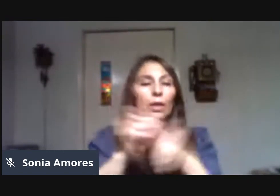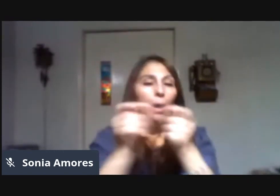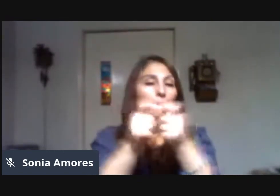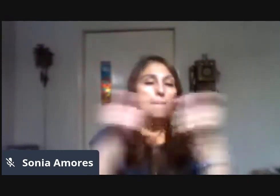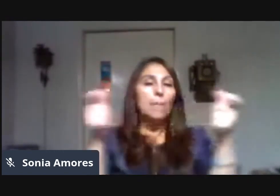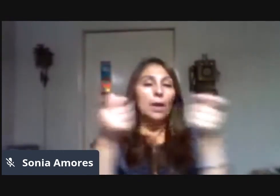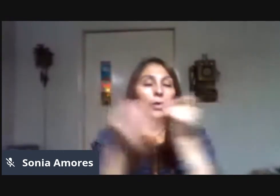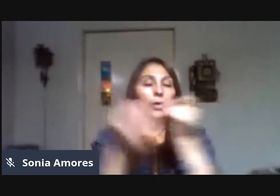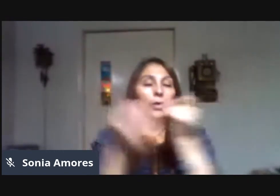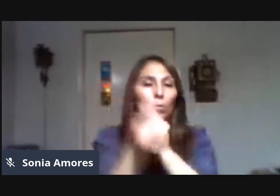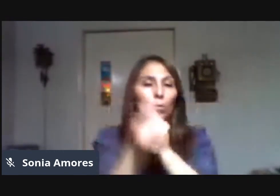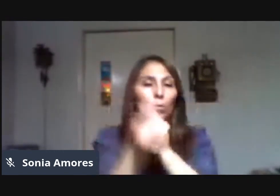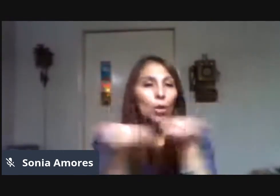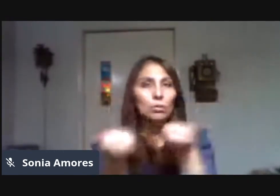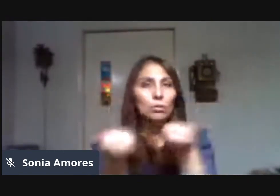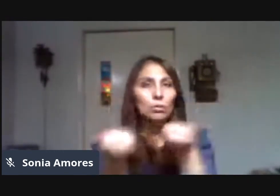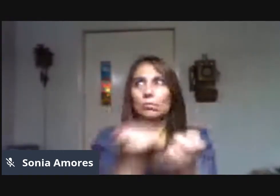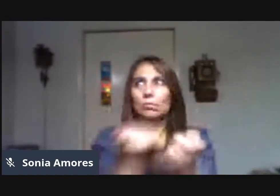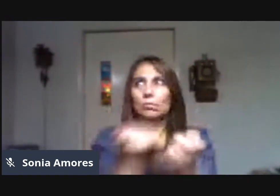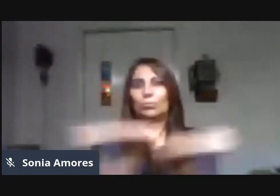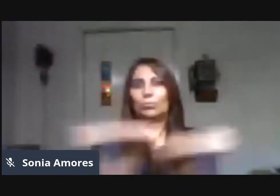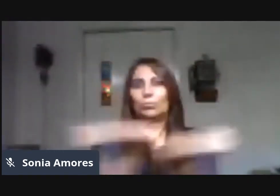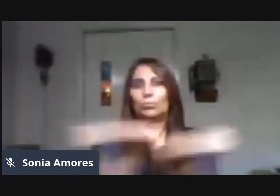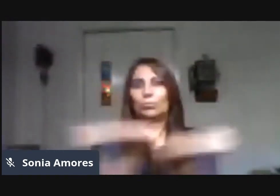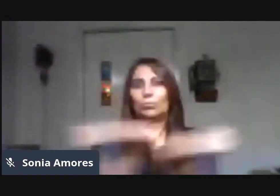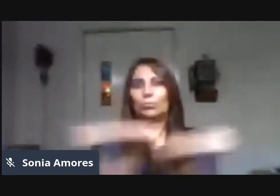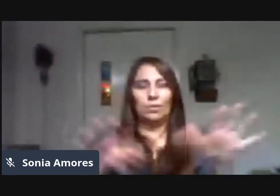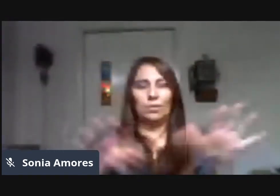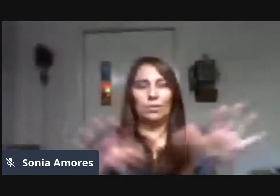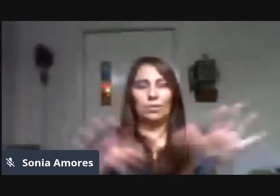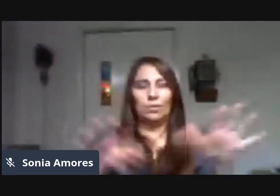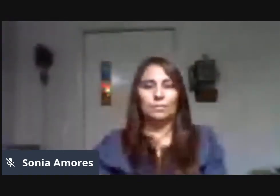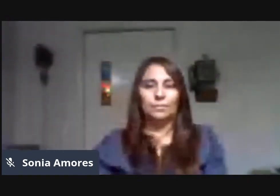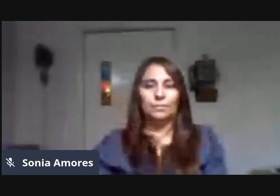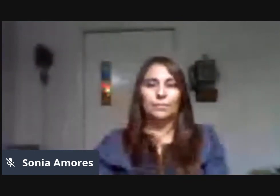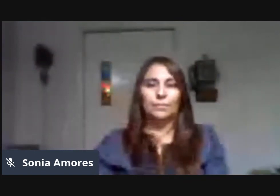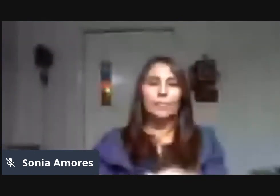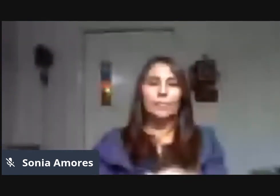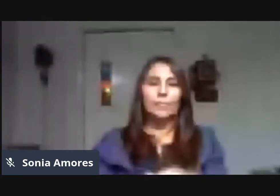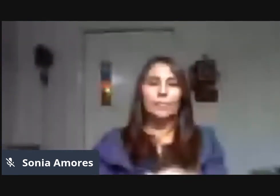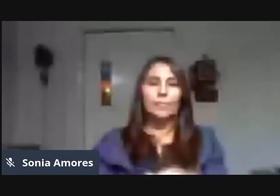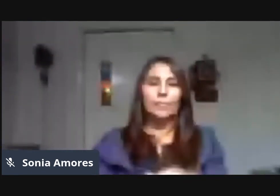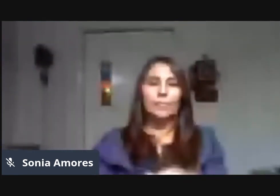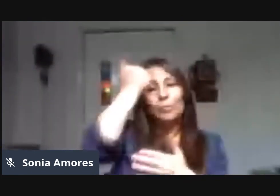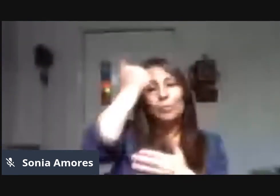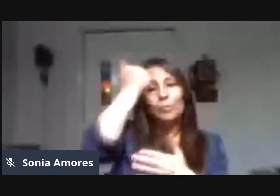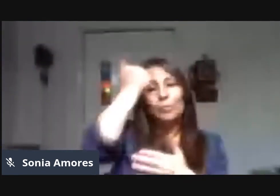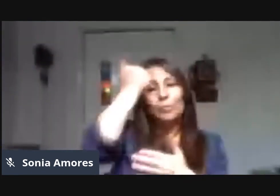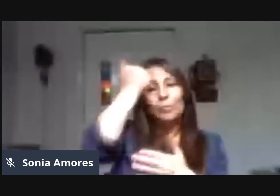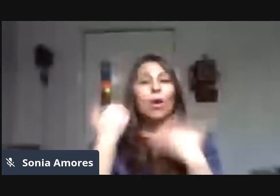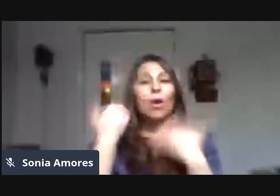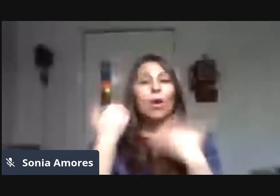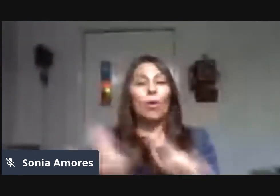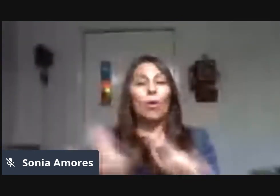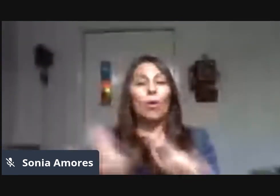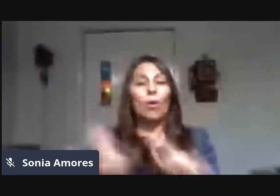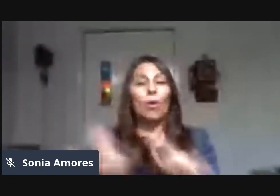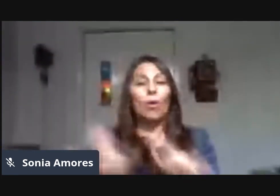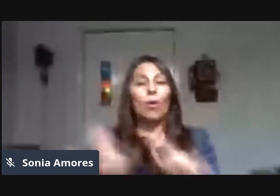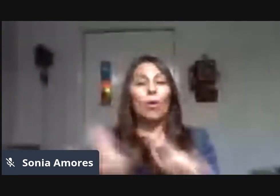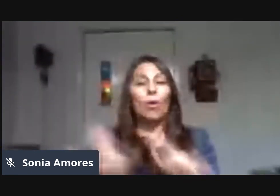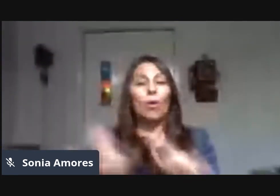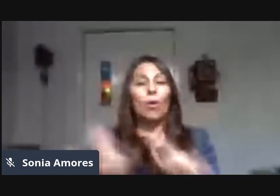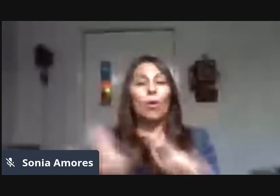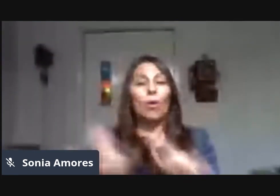controlar. Bien, profesor Andrés, muchísimas gracias por la intervención. Vamos a darle paso ahora al profesor